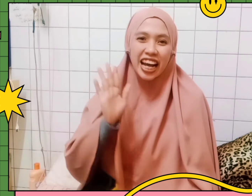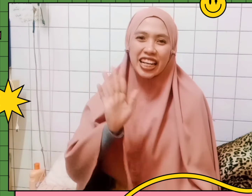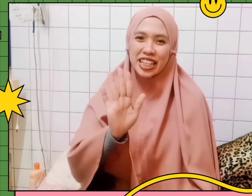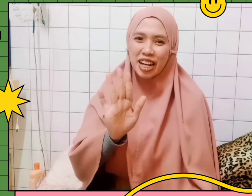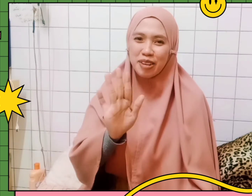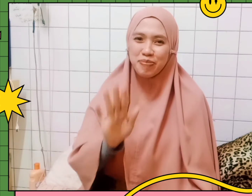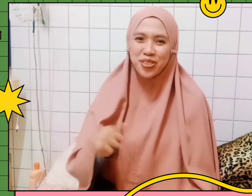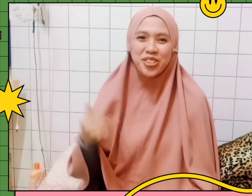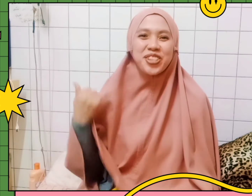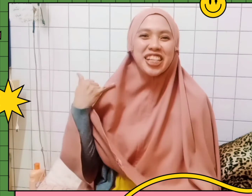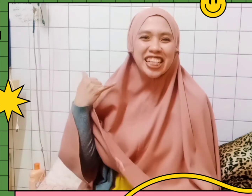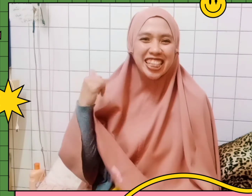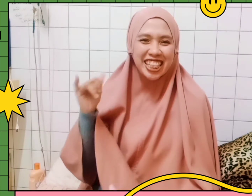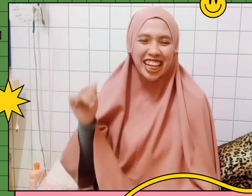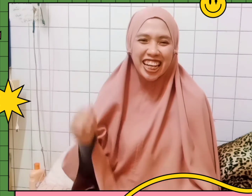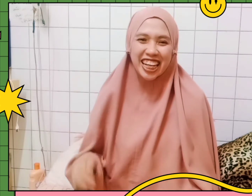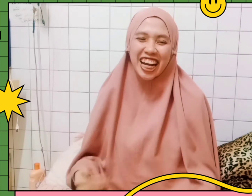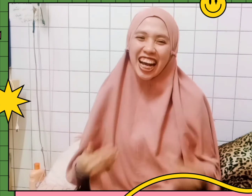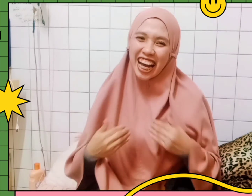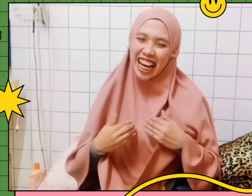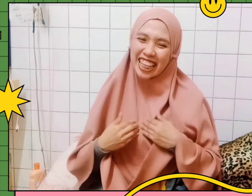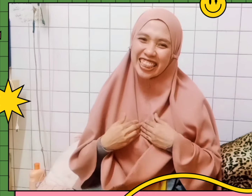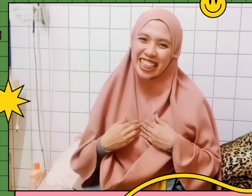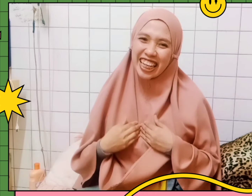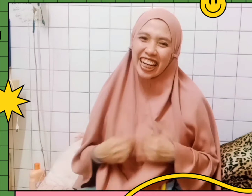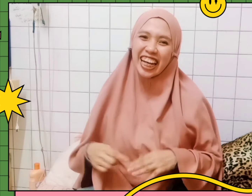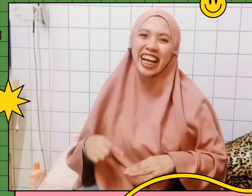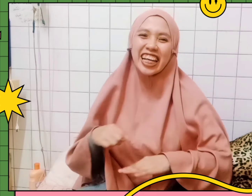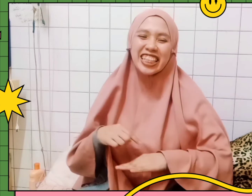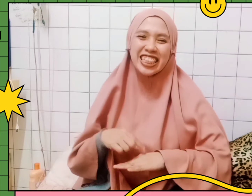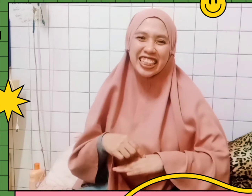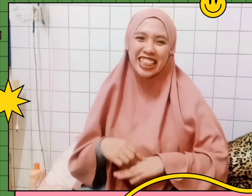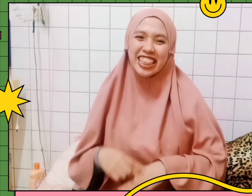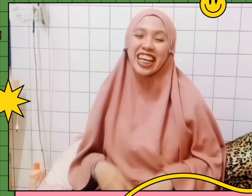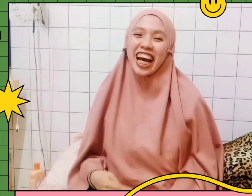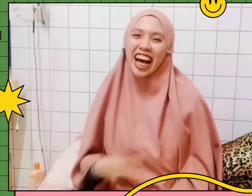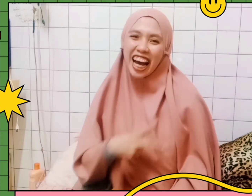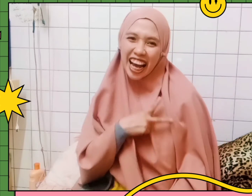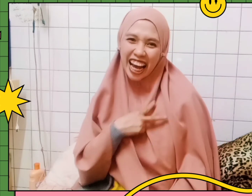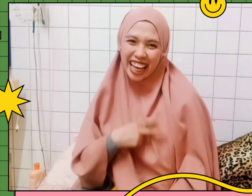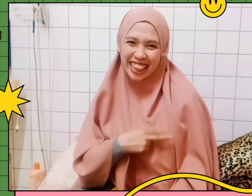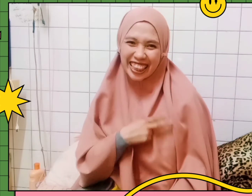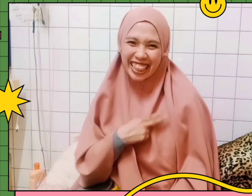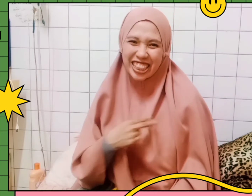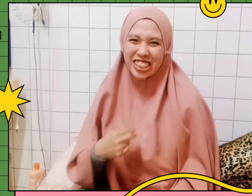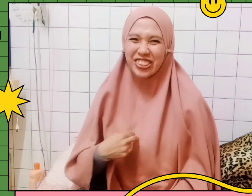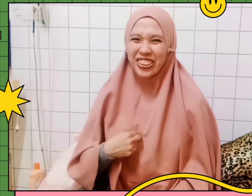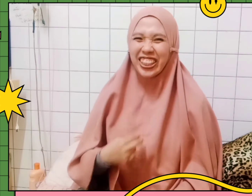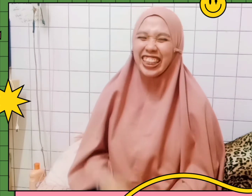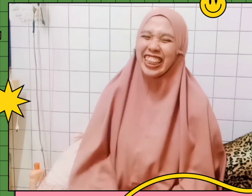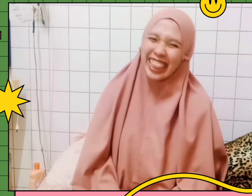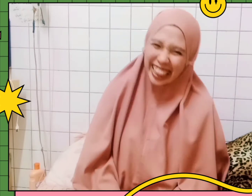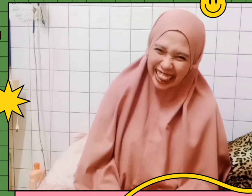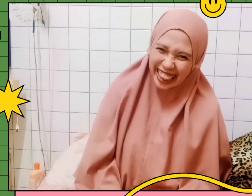Hanya kamu yang ada di